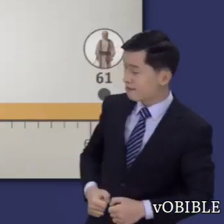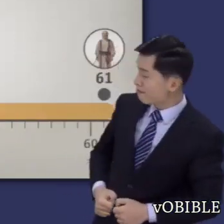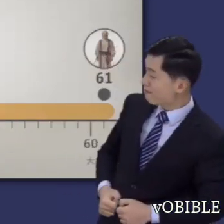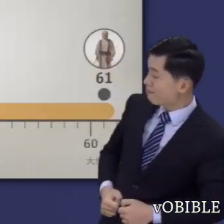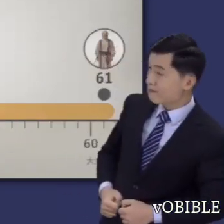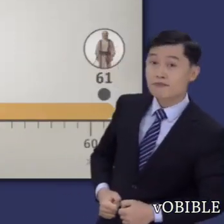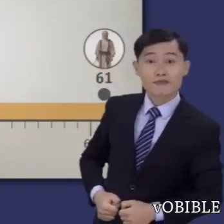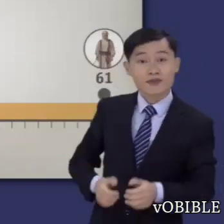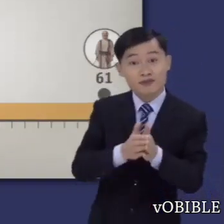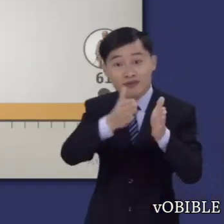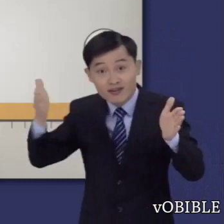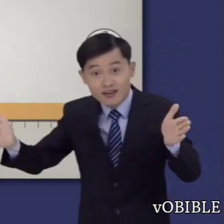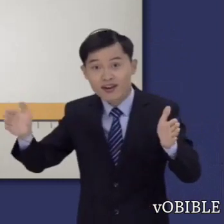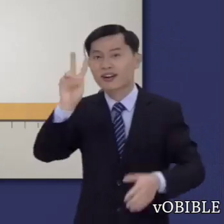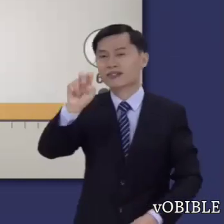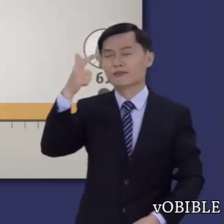的判决。